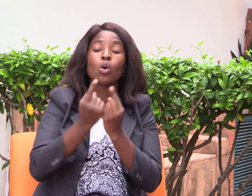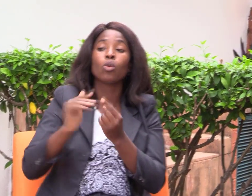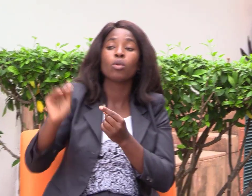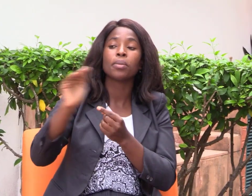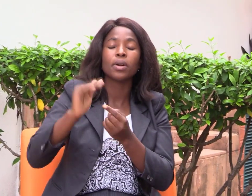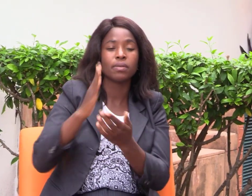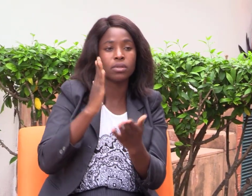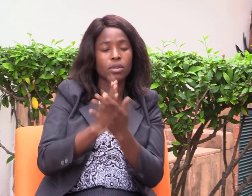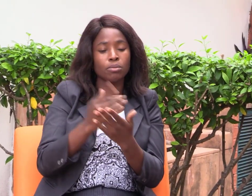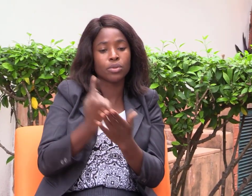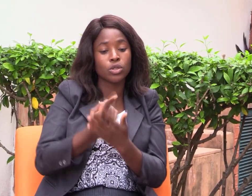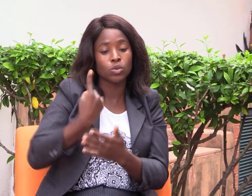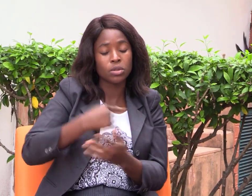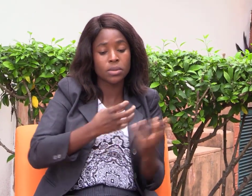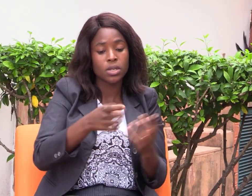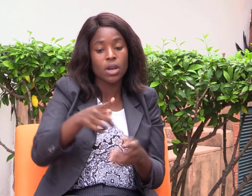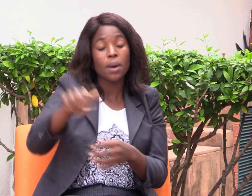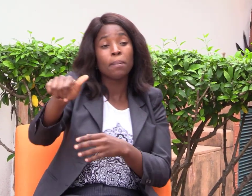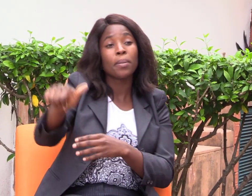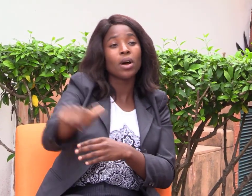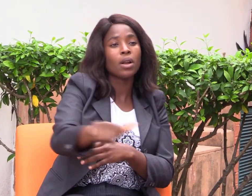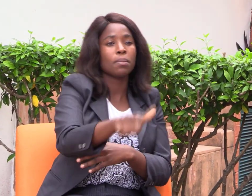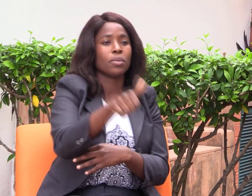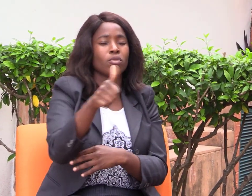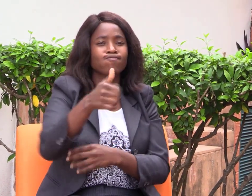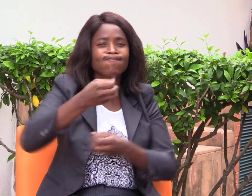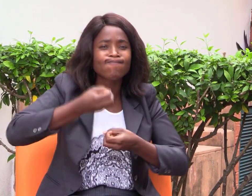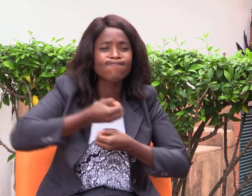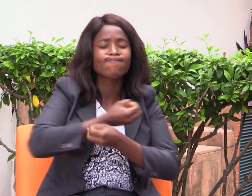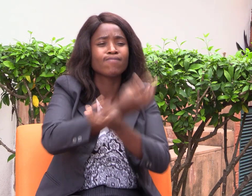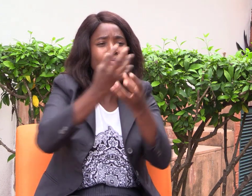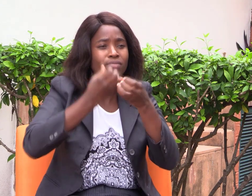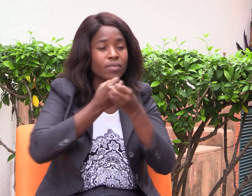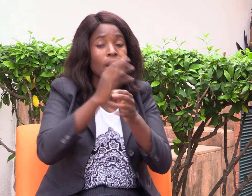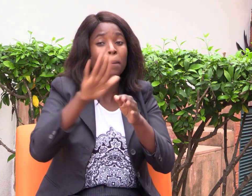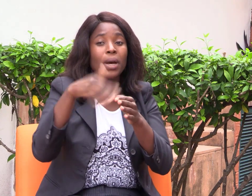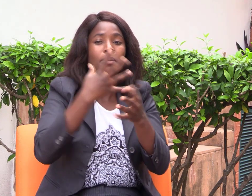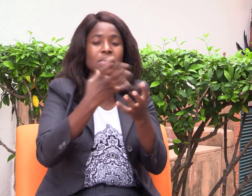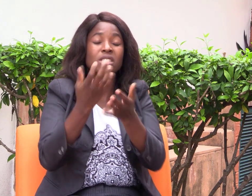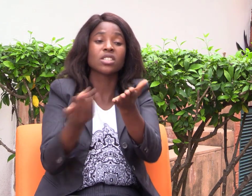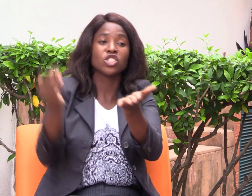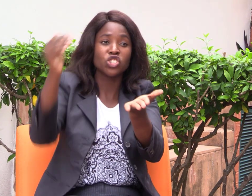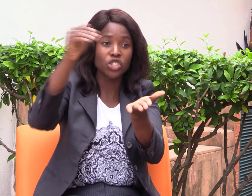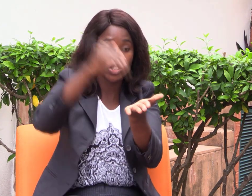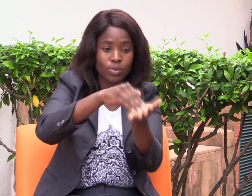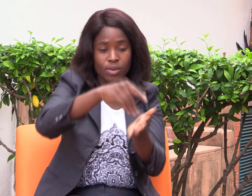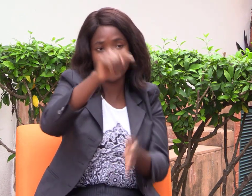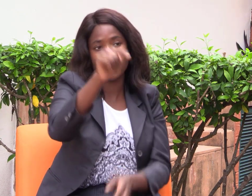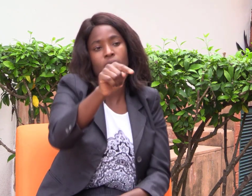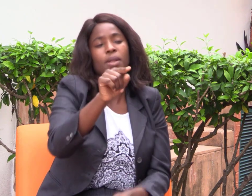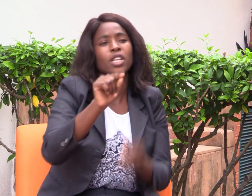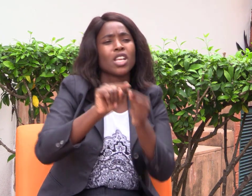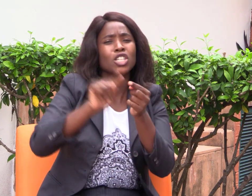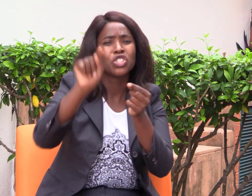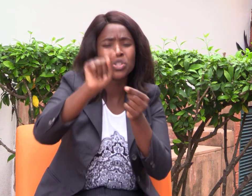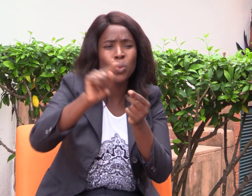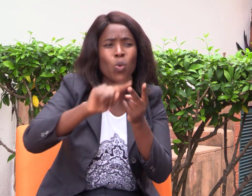barreira, na verdade, precisamos de melhorar no acesso à informação, fazer com que esta